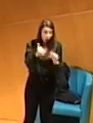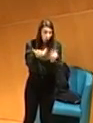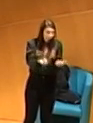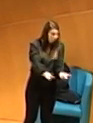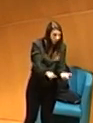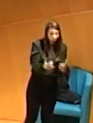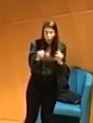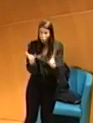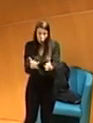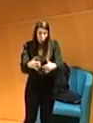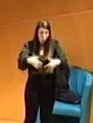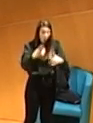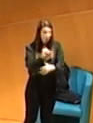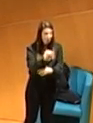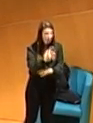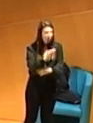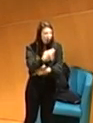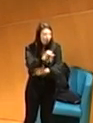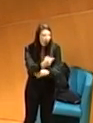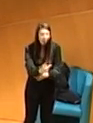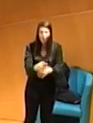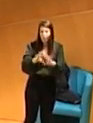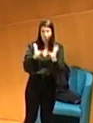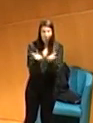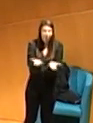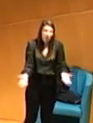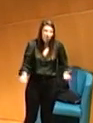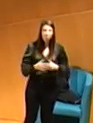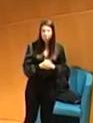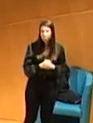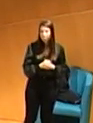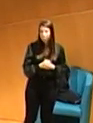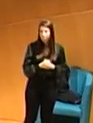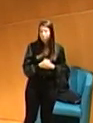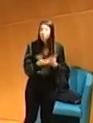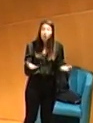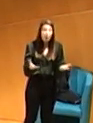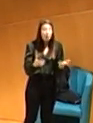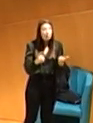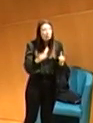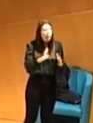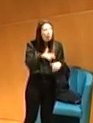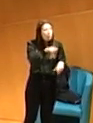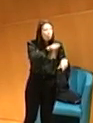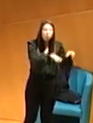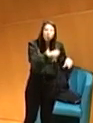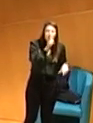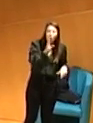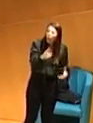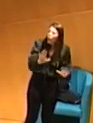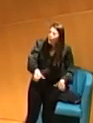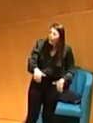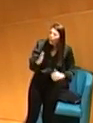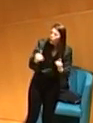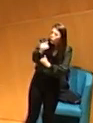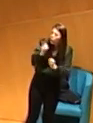Spider-Man. Et voilà, et après ça, il faut que les gens me disent, mais enfin, c'est une jeune adulte, laisse-la